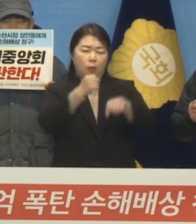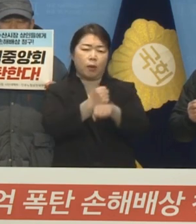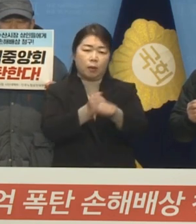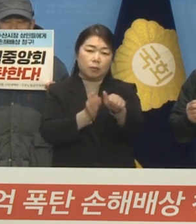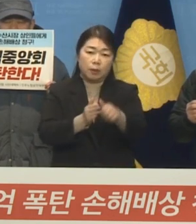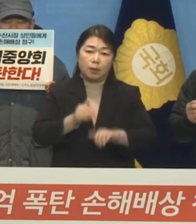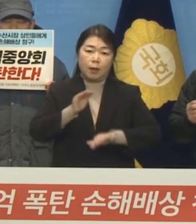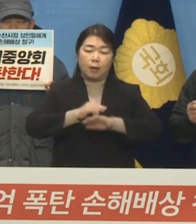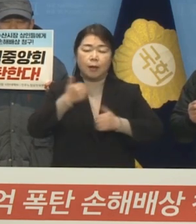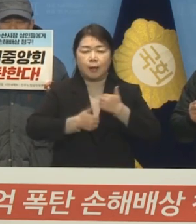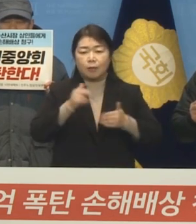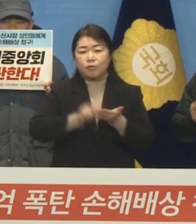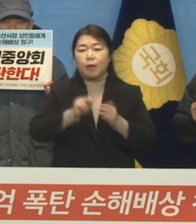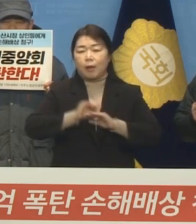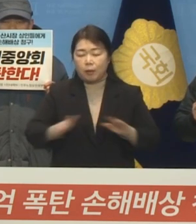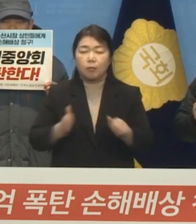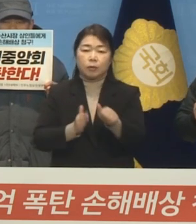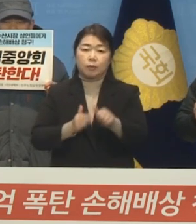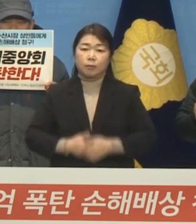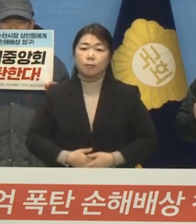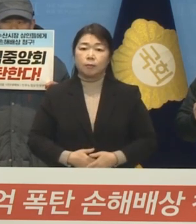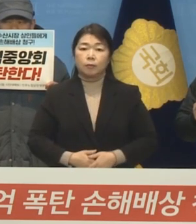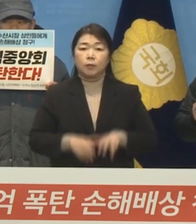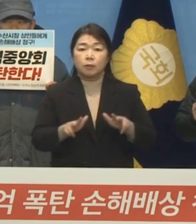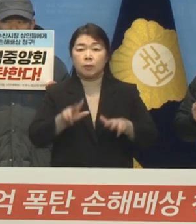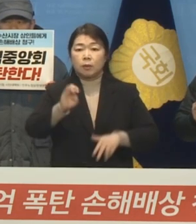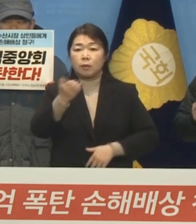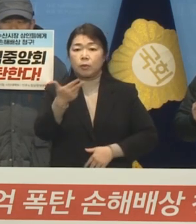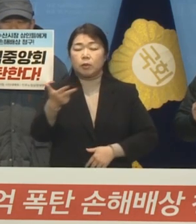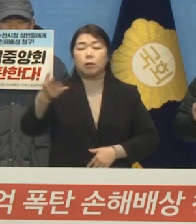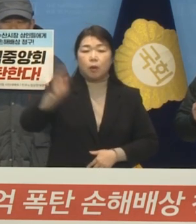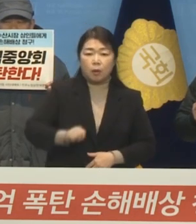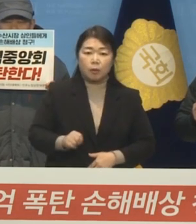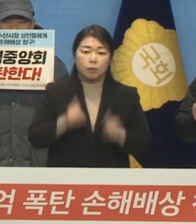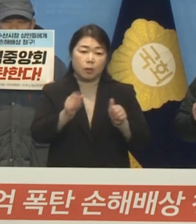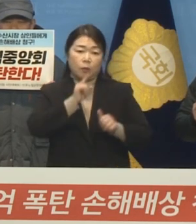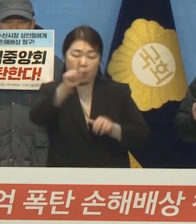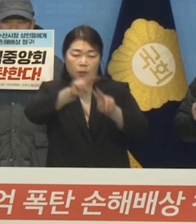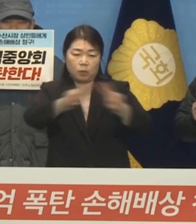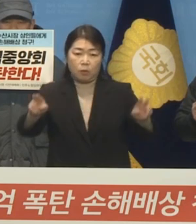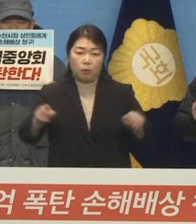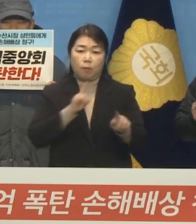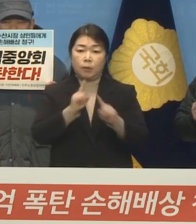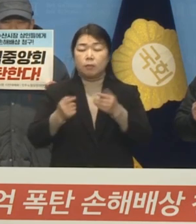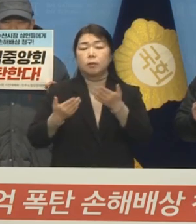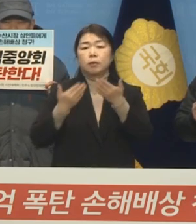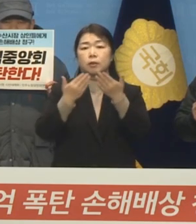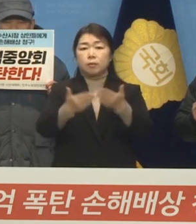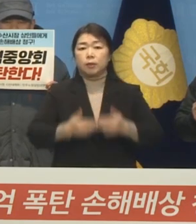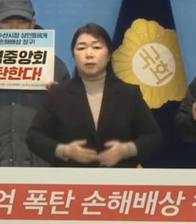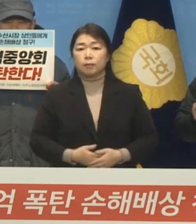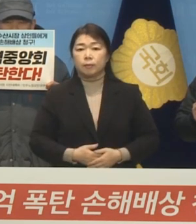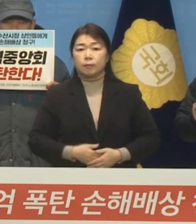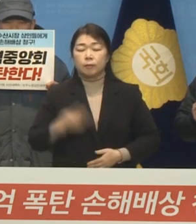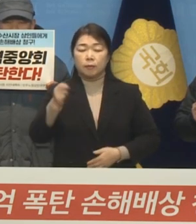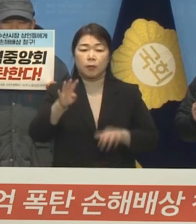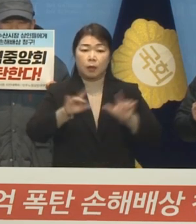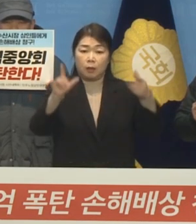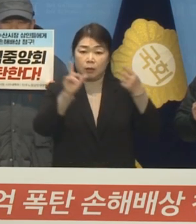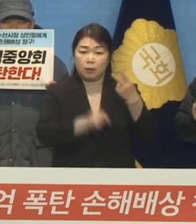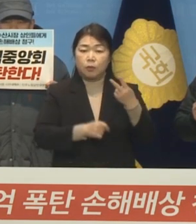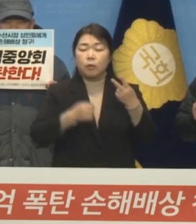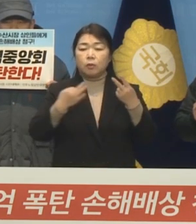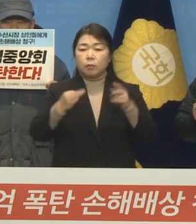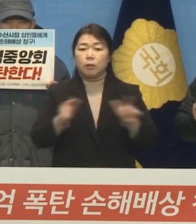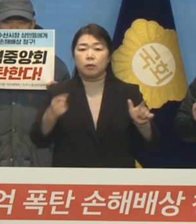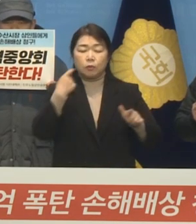갈등을 해결하고 지금 당장 47억 손배소 청구를 철회할 것을 강하게 촉구합니다. 2024년 2월 14일